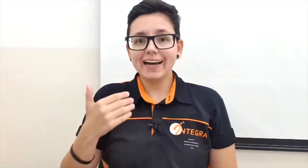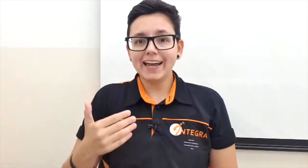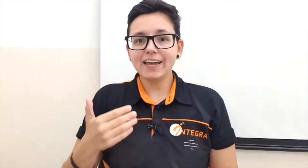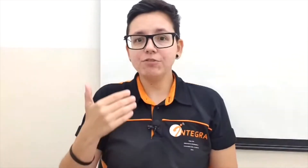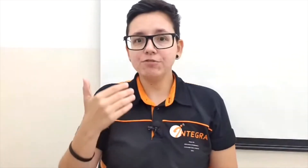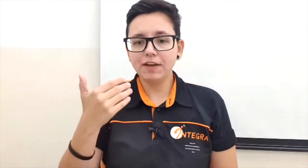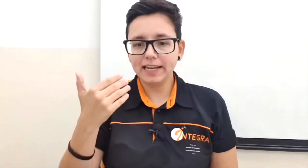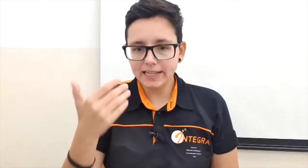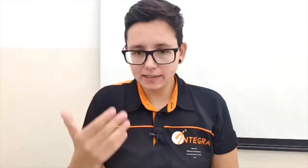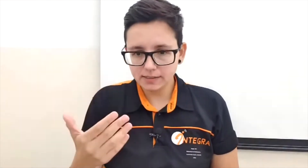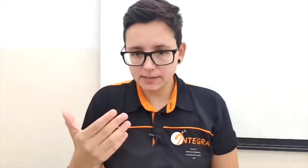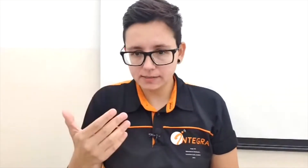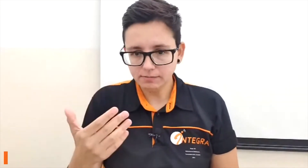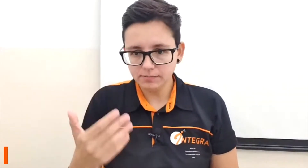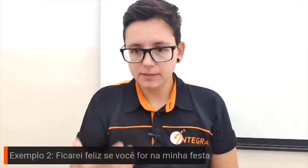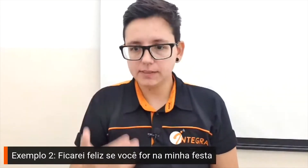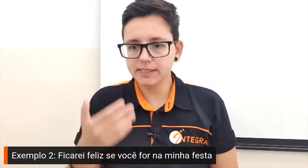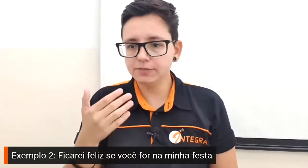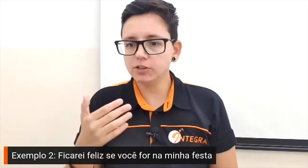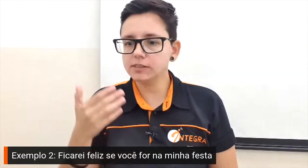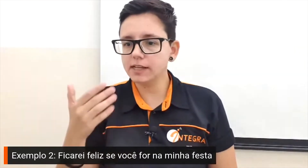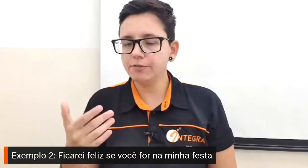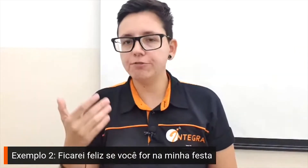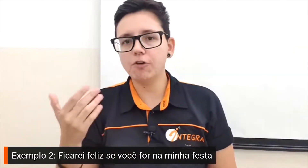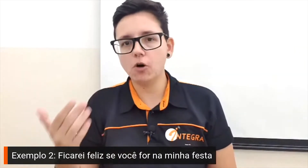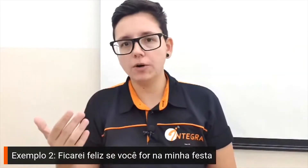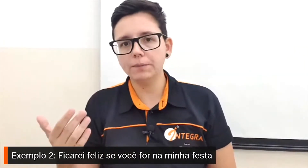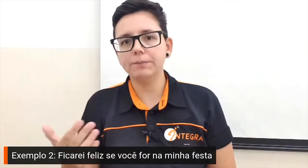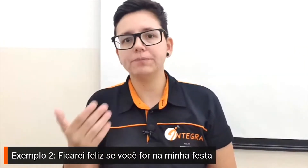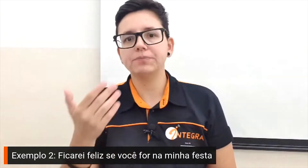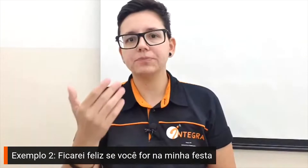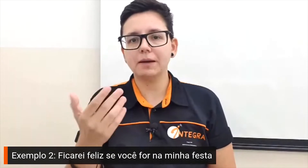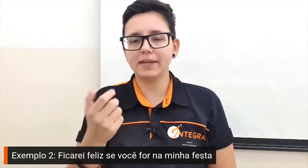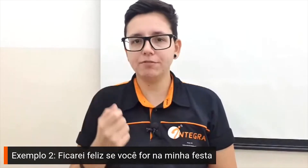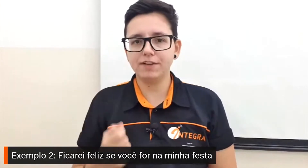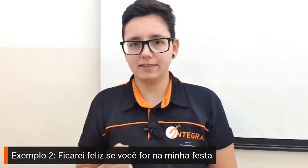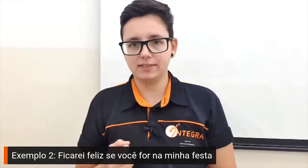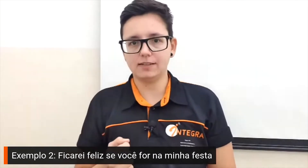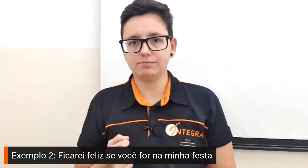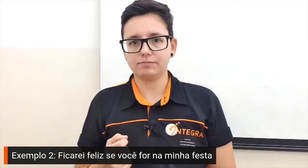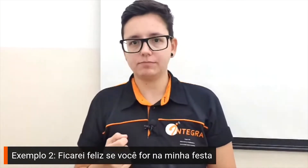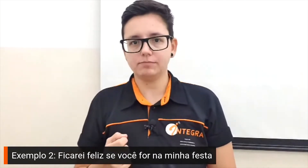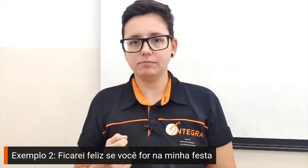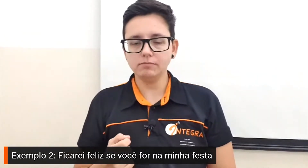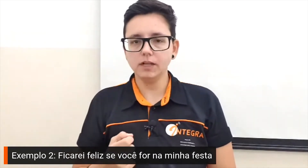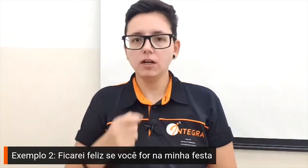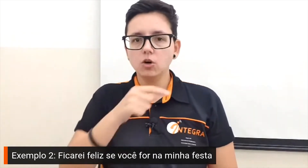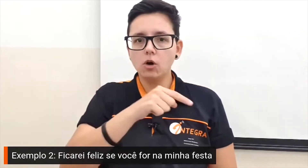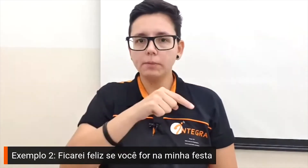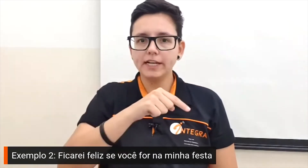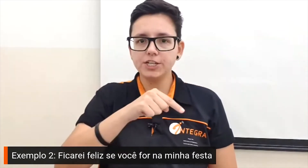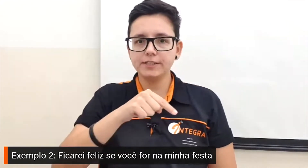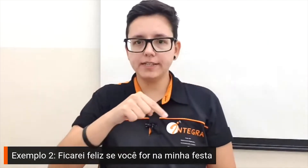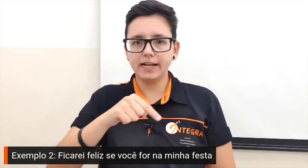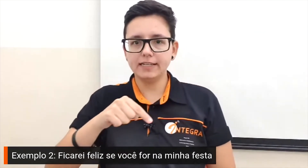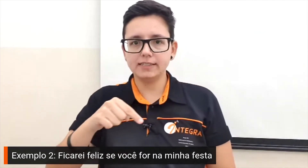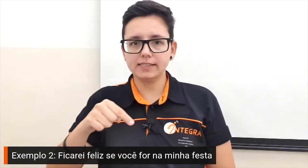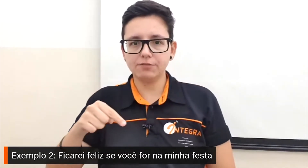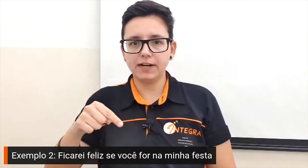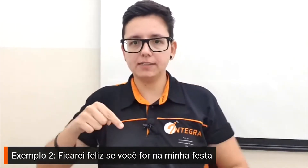Ficarei feliz se você for na minha festa. Como que a gente sinaliza essa frase que você